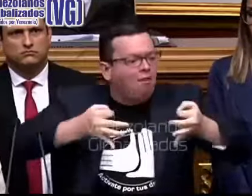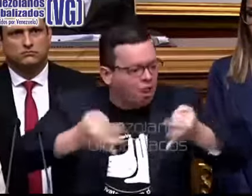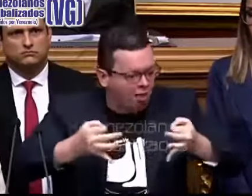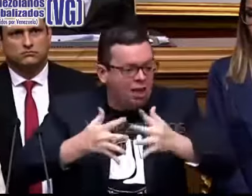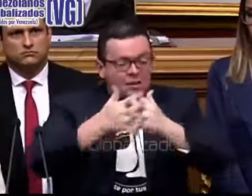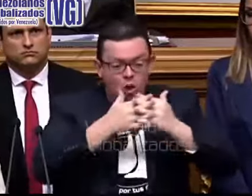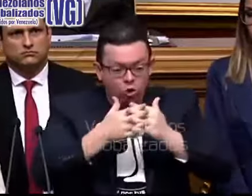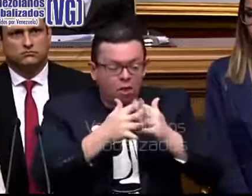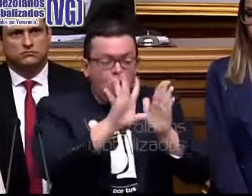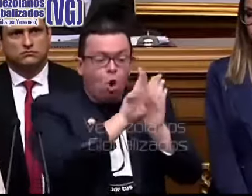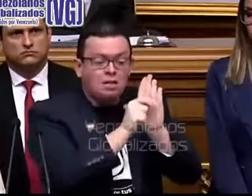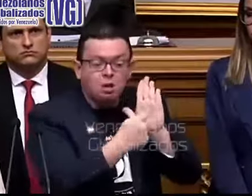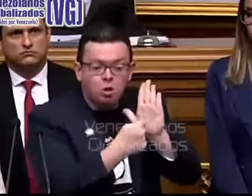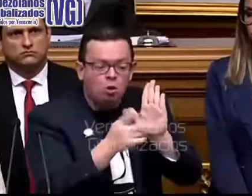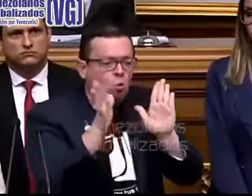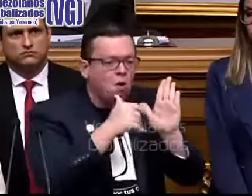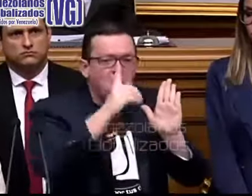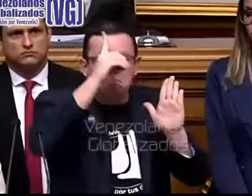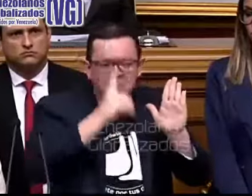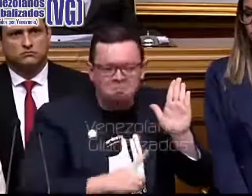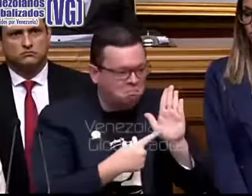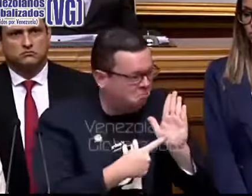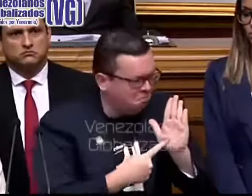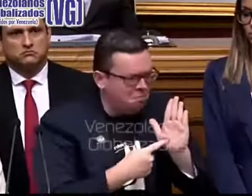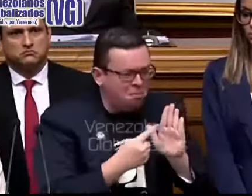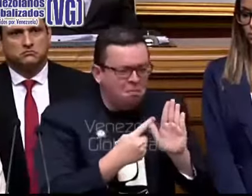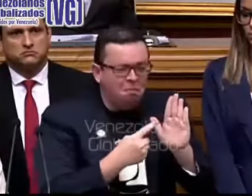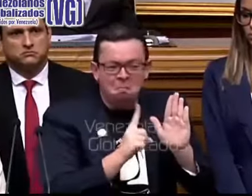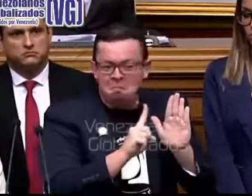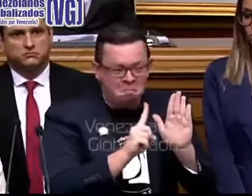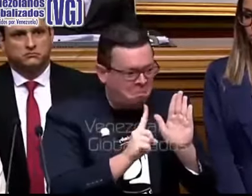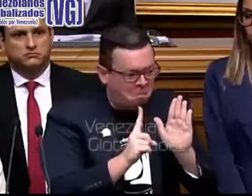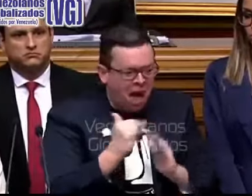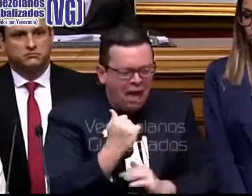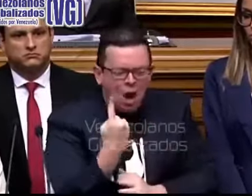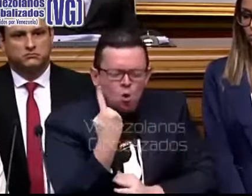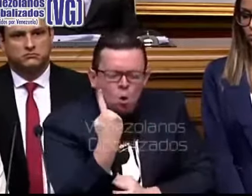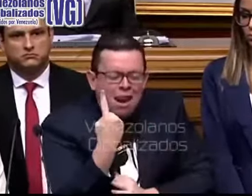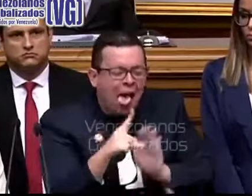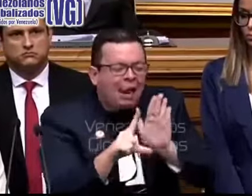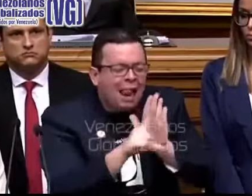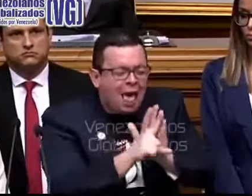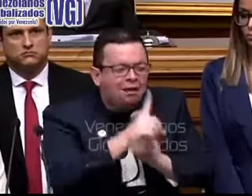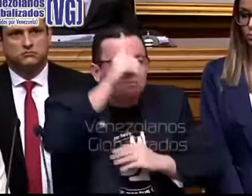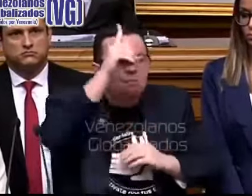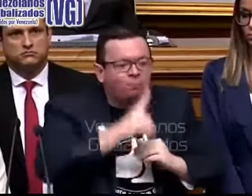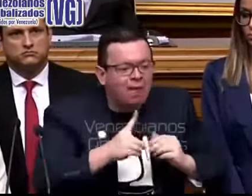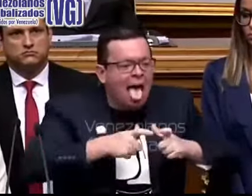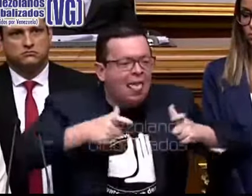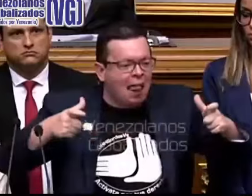quiero demostrarles la realidad. En los Estados Unidos, la Constitución norteamericana no establece ninguno de los